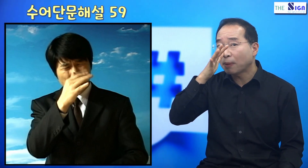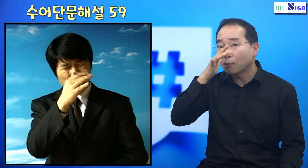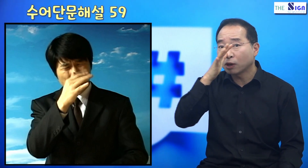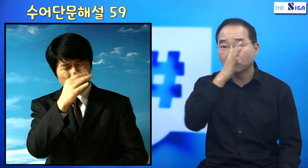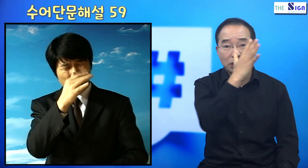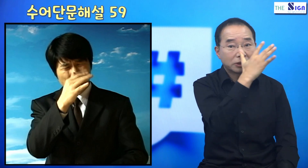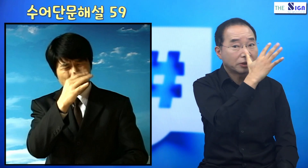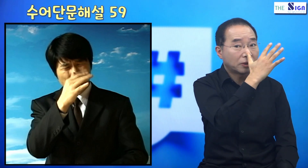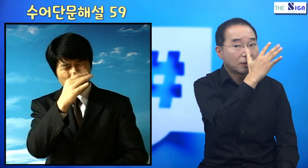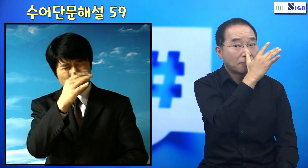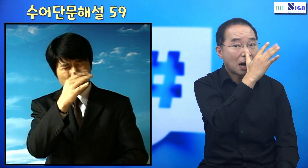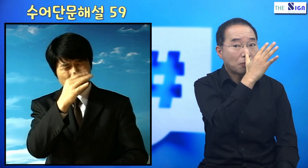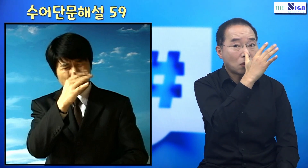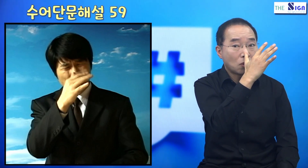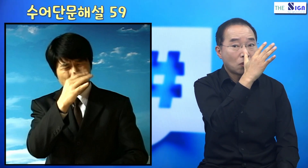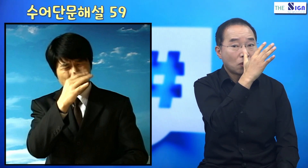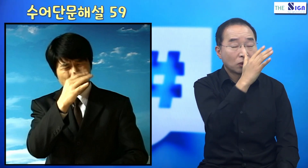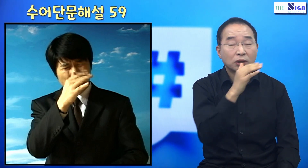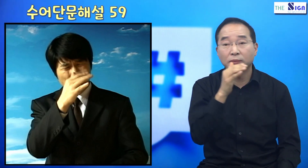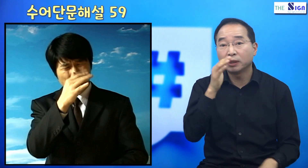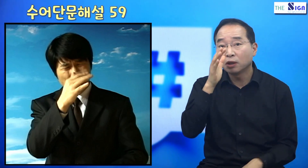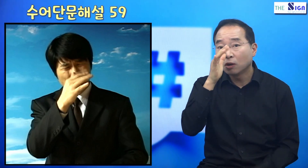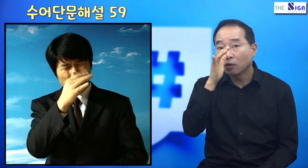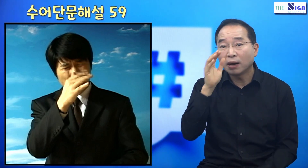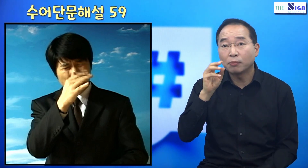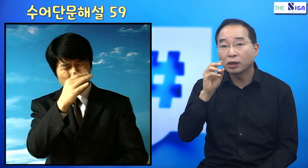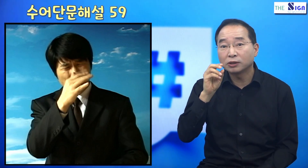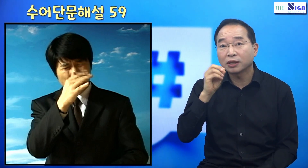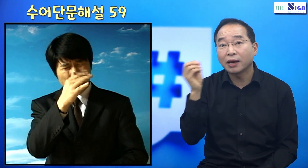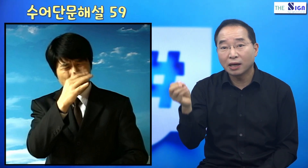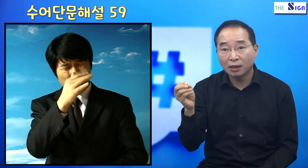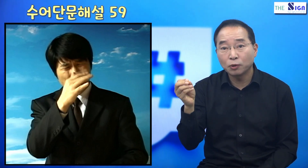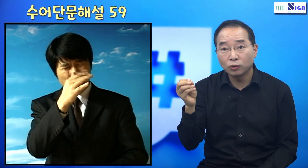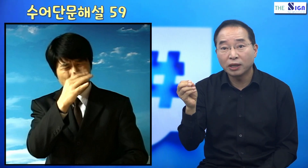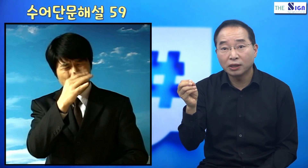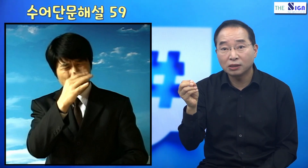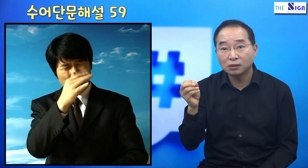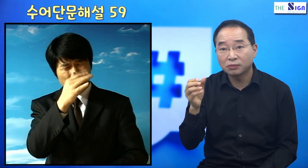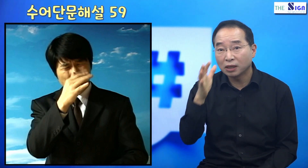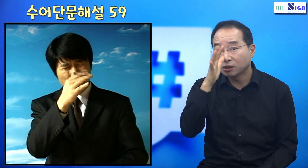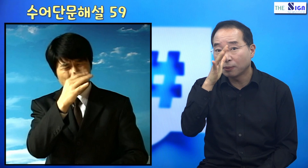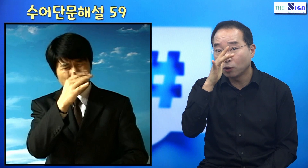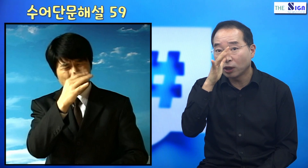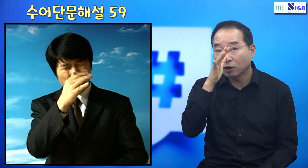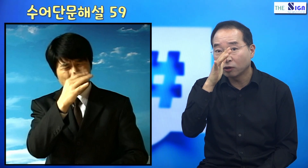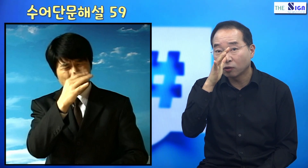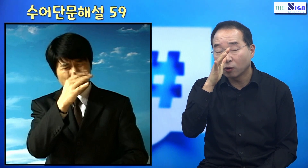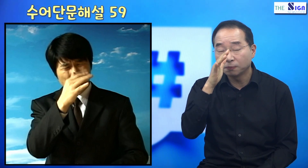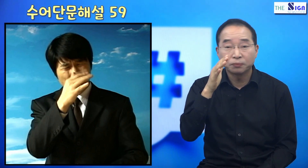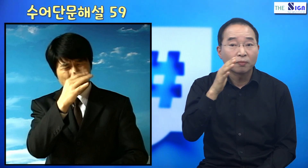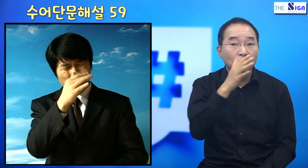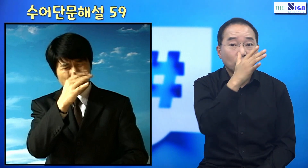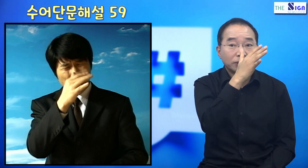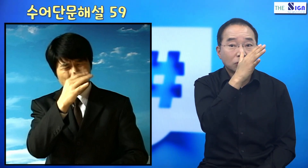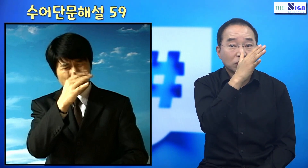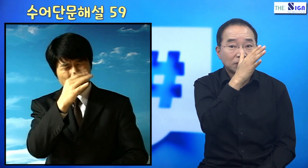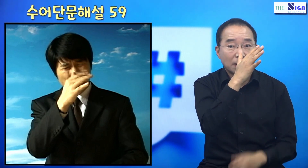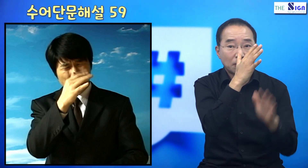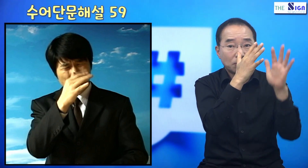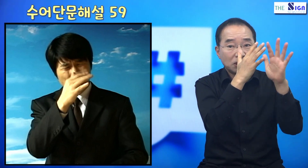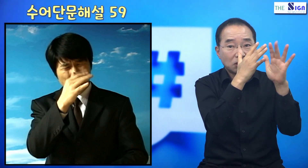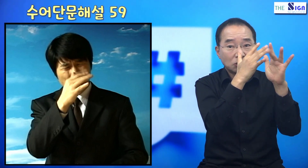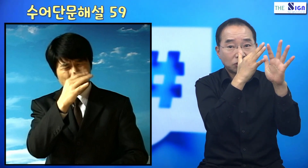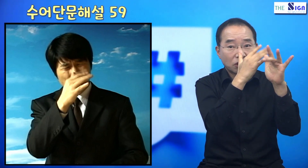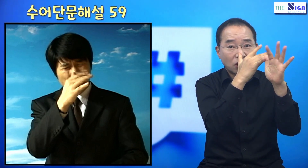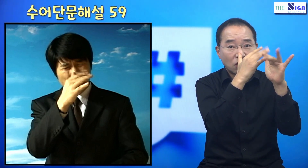수어에서는 이제 바보라고 돼 있어요. 바보. 그러면 이 바보가 이제 다양하게 표현되는 게 있습니다. 이렇게 표현하는 거 있고, 요거보다 또